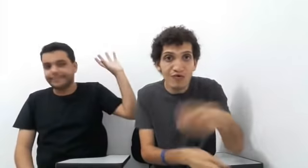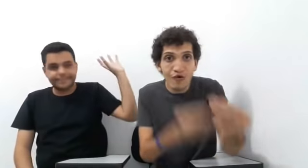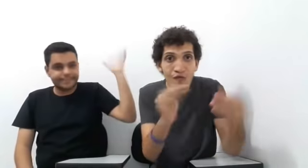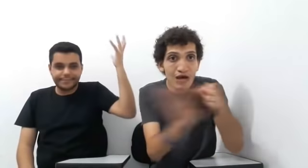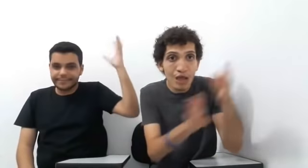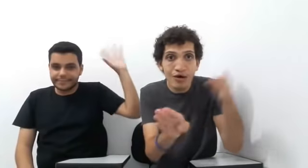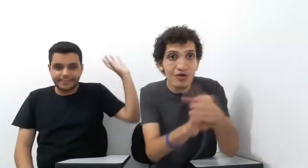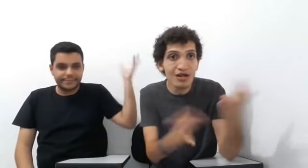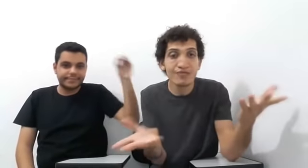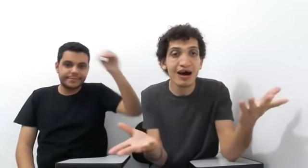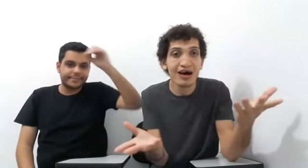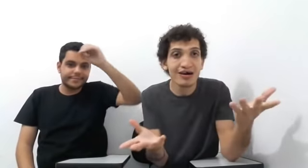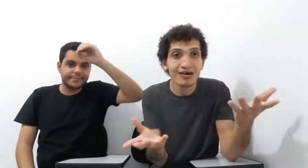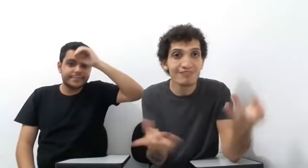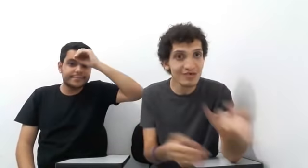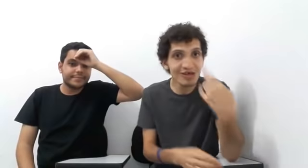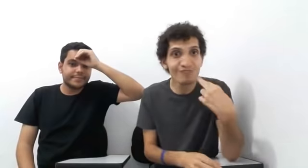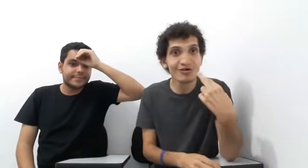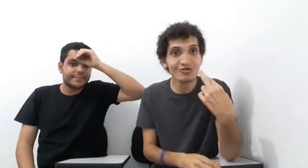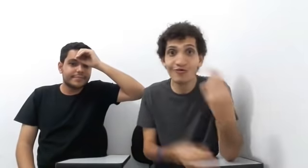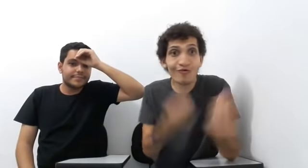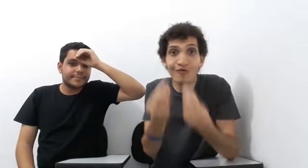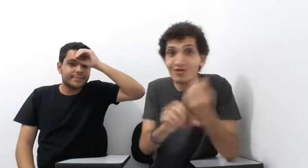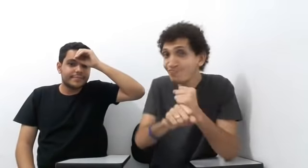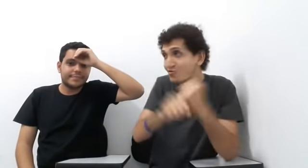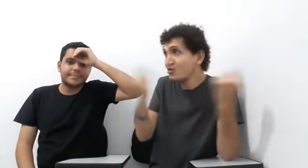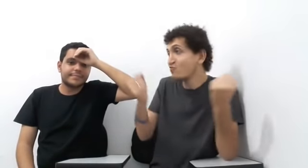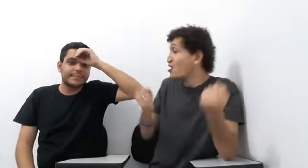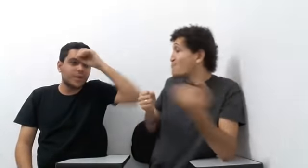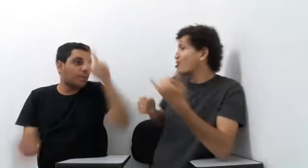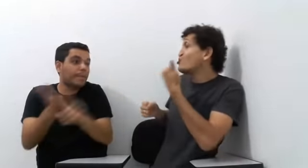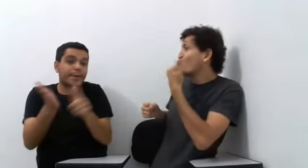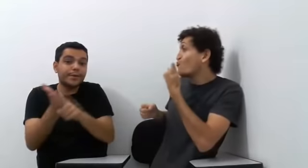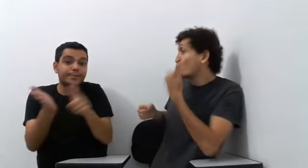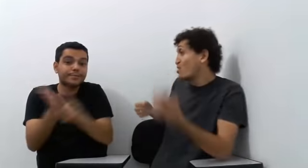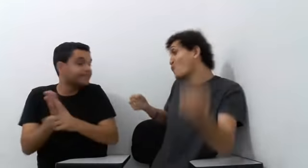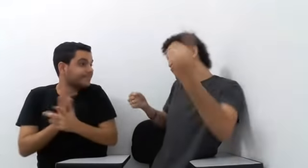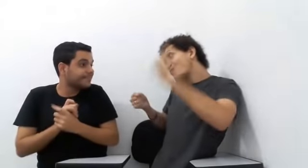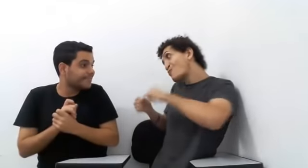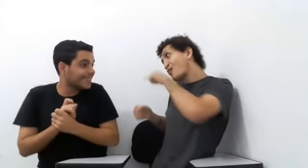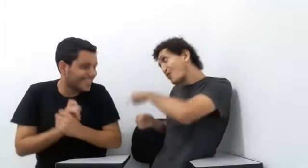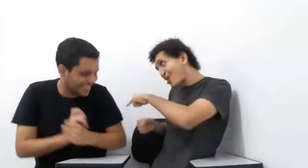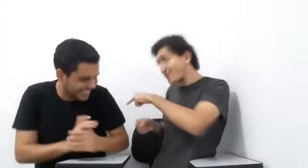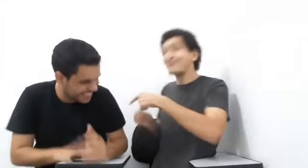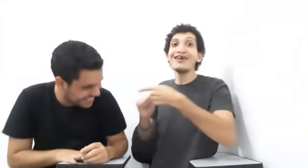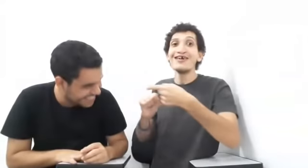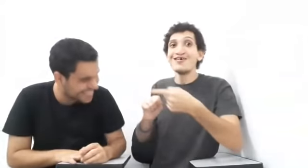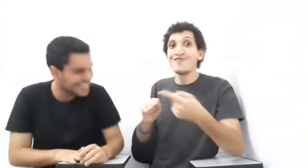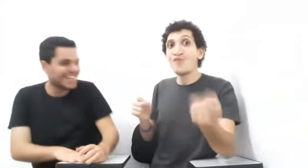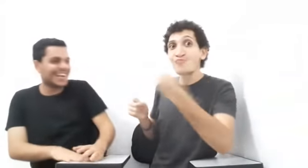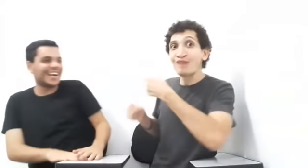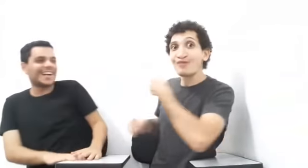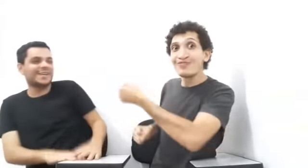Como ela vai orientar? Me responde, impossível. Mas desculpa, aí voltando lá cá, né? Vamos voltar para a